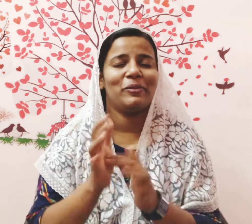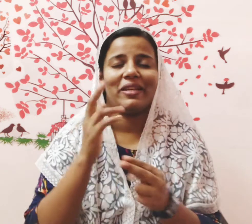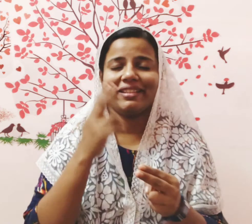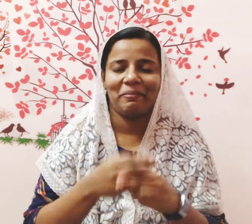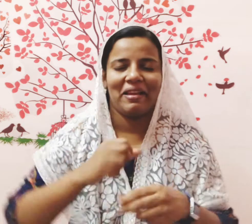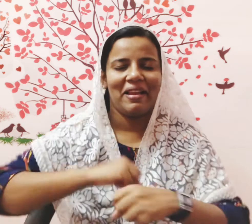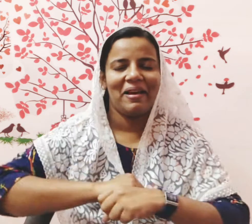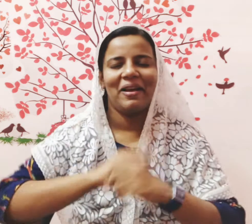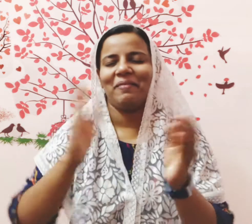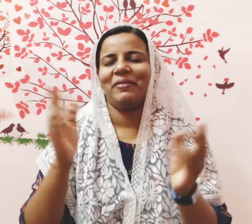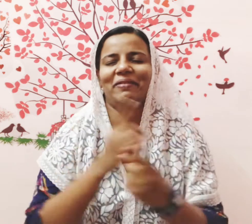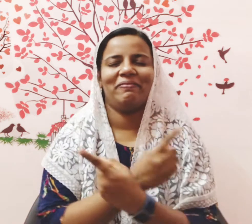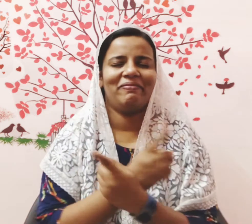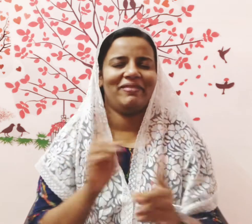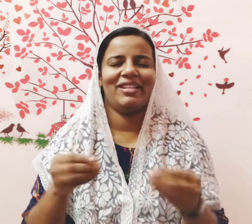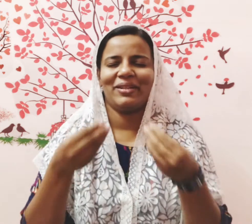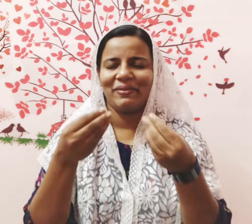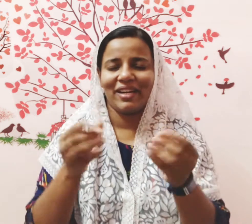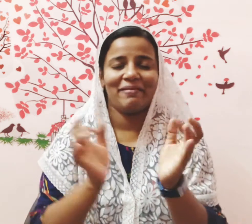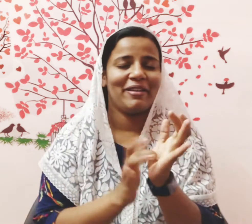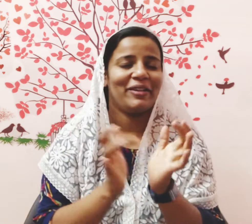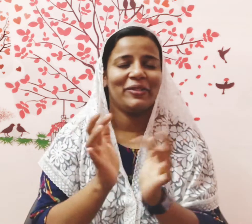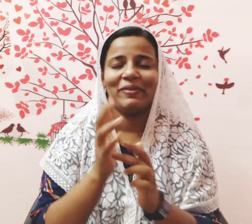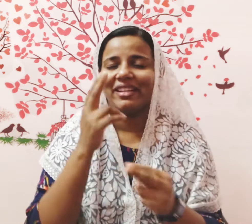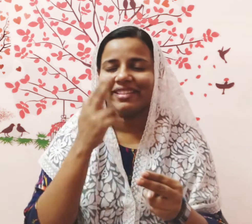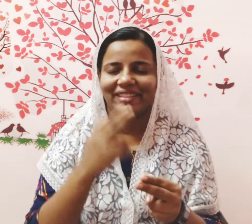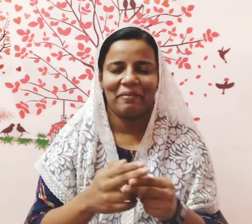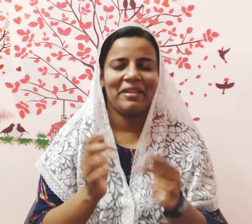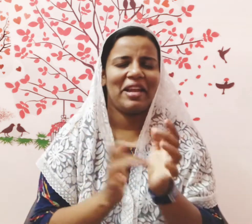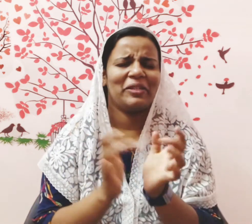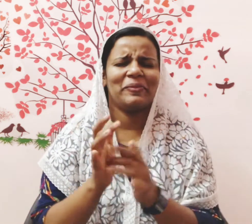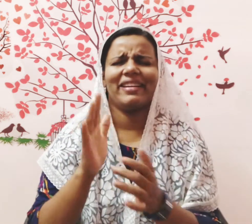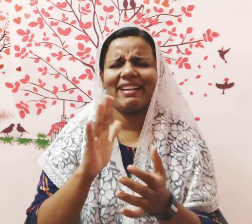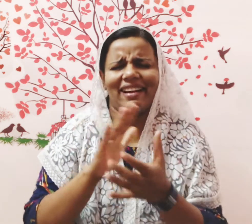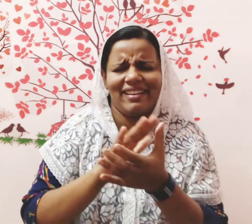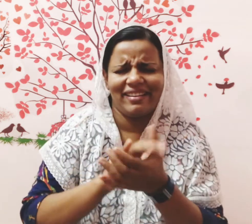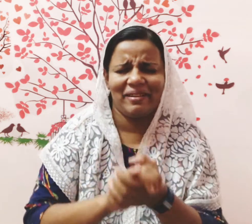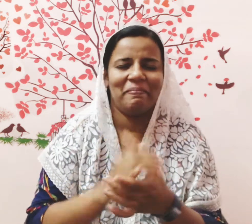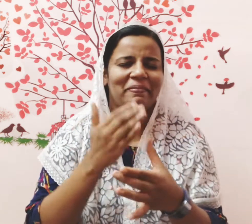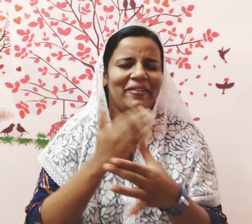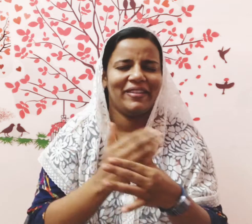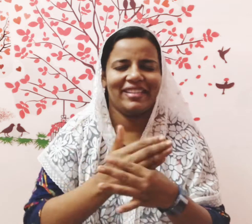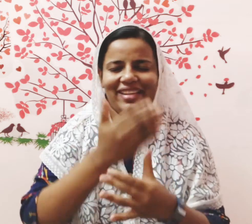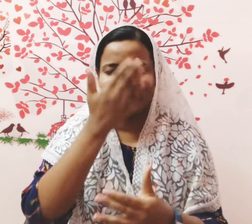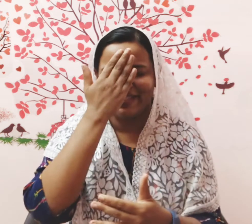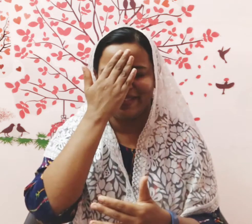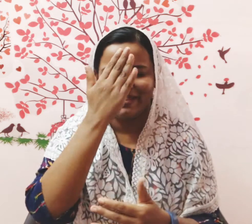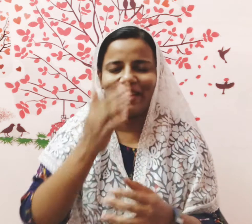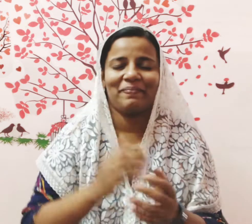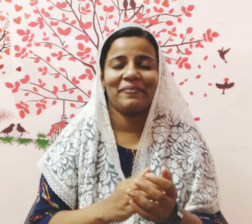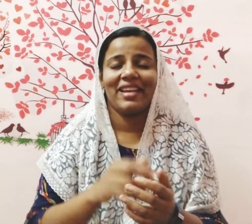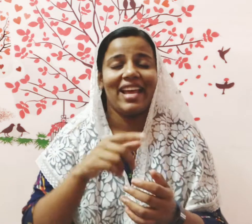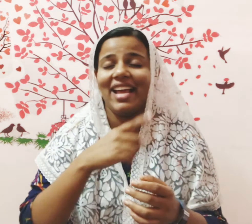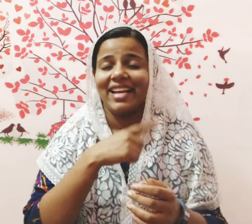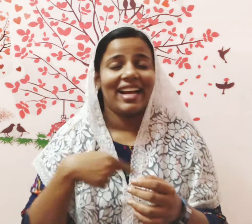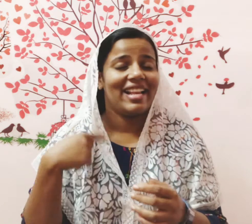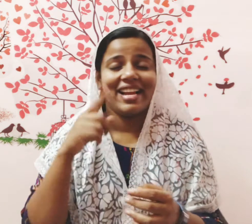നാമത്തിൽ അത്ഭുതകരമായ വിടുതലുണ്ടാകട്ടെ. യേശുവിൻ്റെ നാമത്തിൽ ദൈവത്തിൻ്റെ കരം പ്രവർത്തിക്കുന്നതിനായിട്ട് സ്തോത്രം. കാനായിലെ കല്യാണ